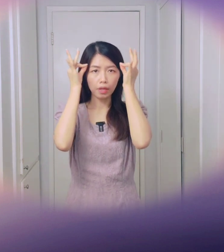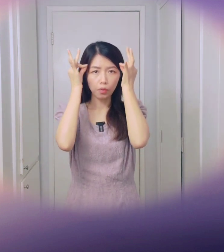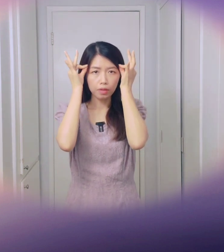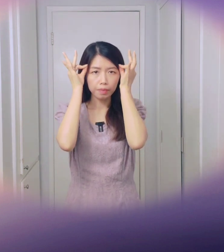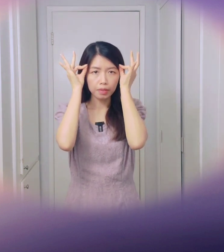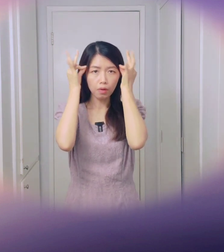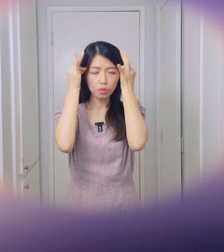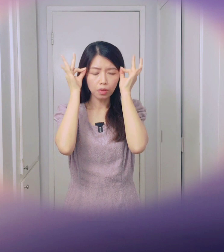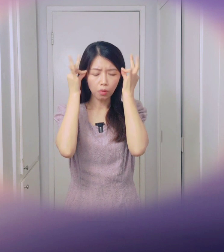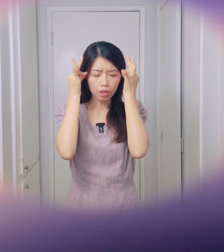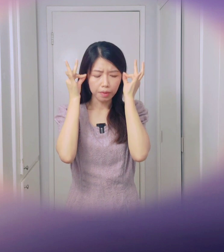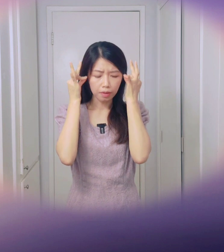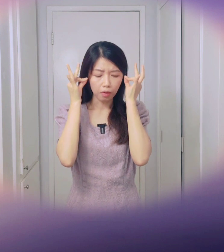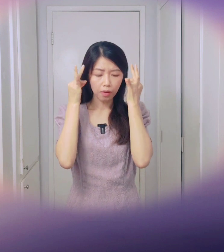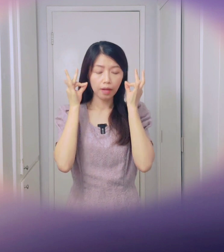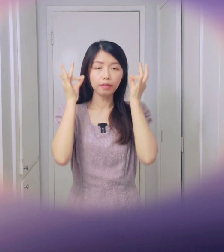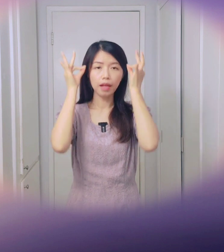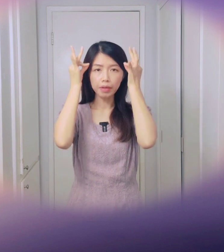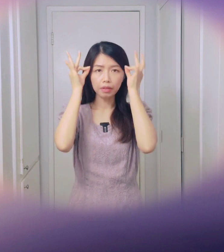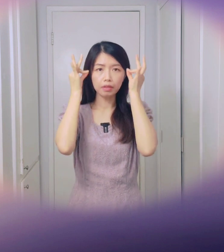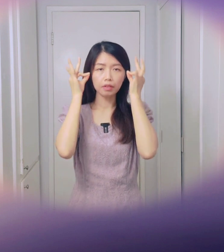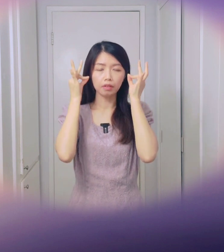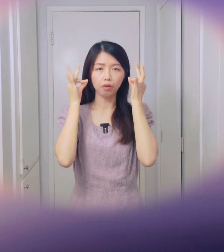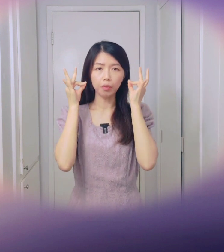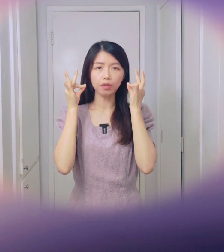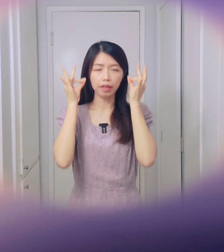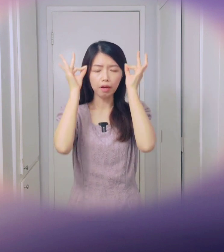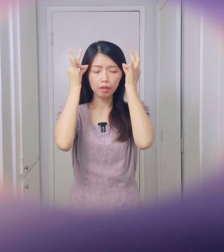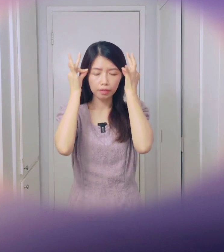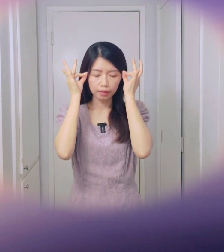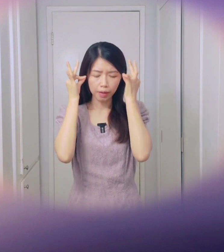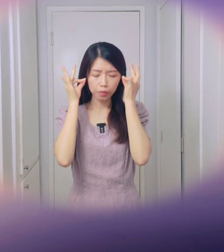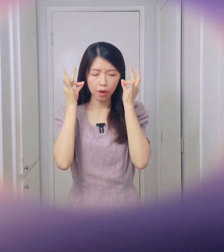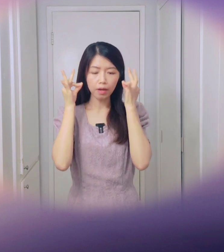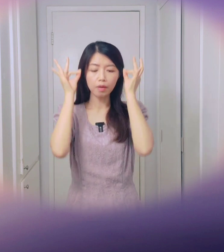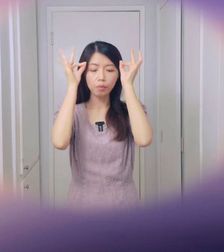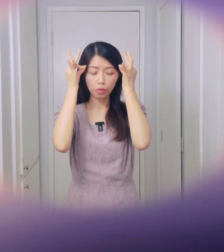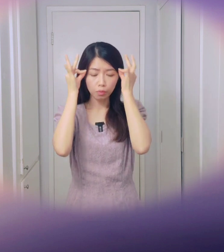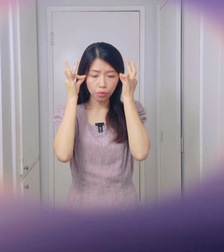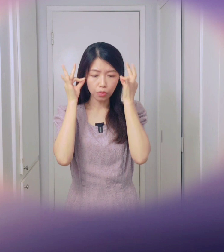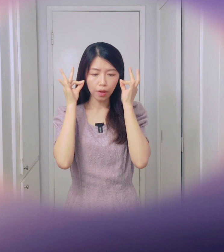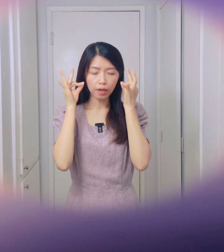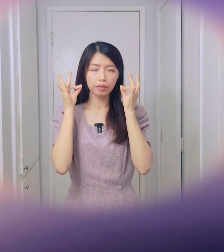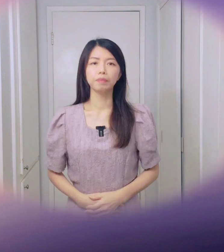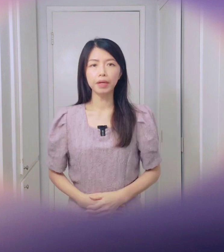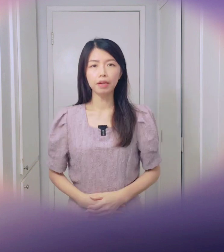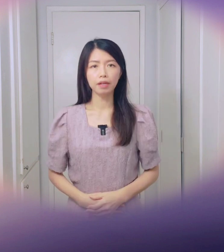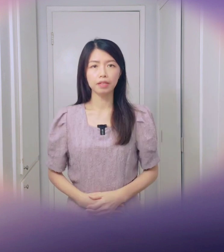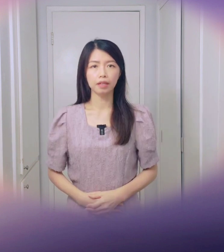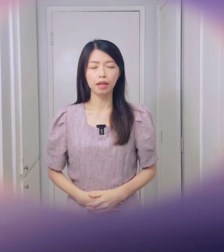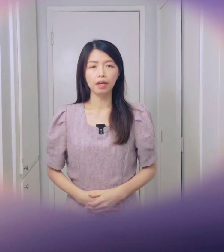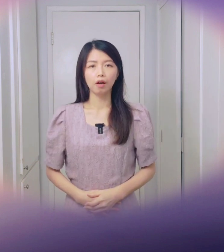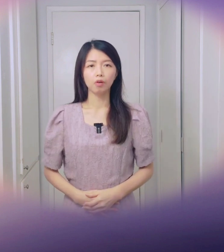양쪽 관자놀인쯤에서 손을 돌리면서 땀이 흐르는 그런 표현인데요. 땀과 모든 물과